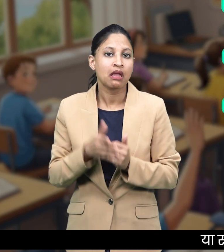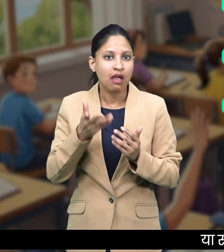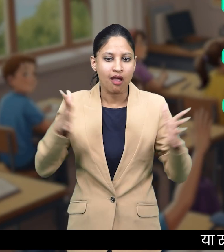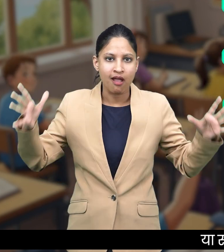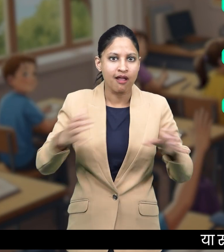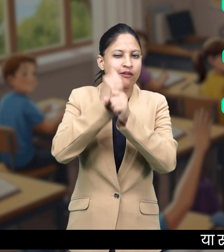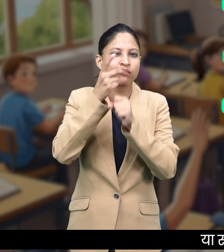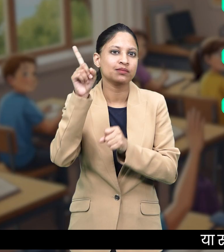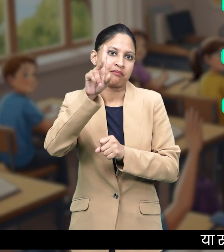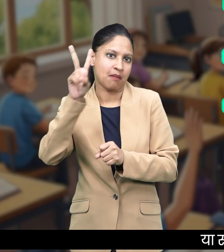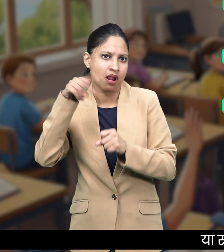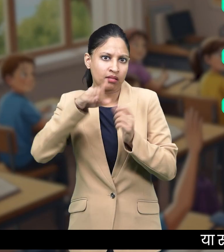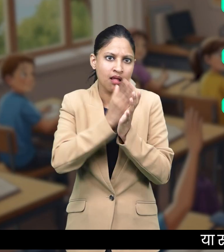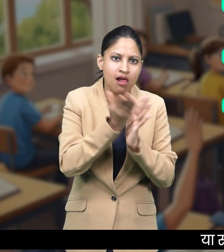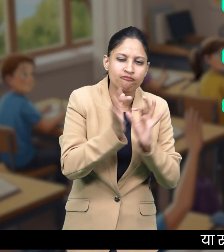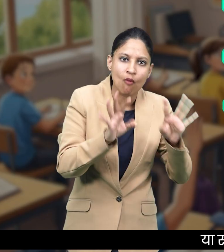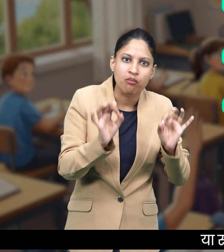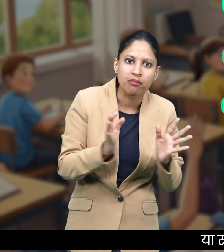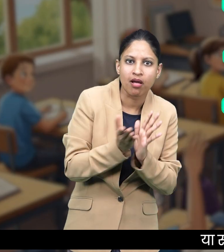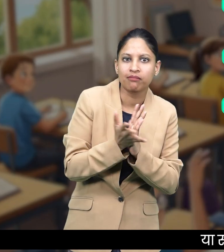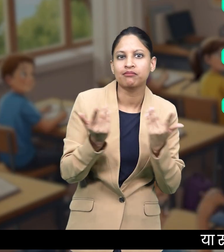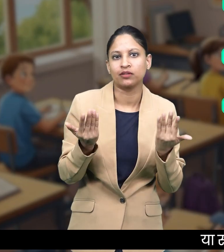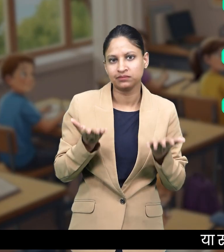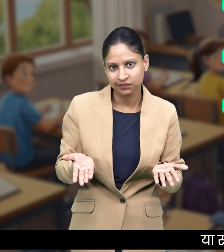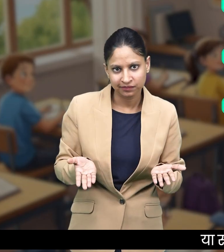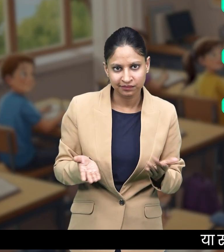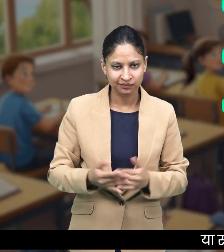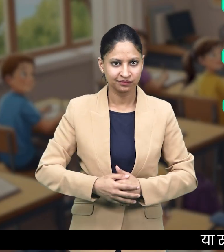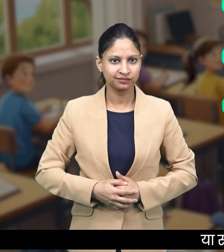या संख्या 12 चे घटक आहेत.